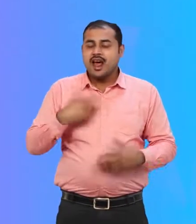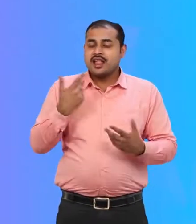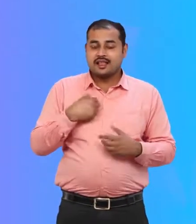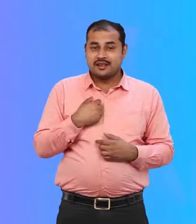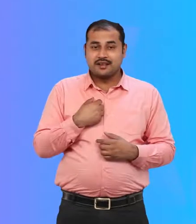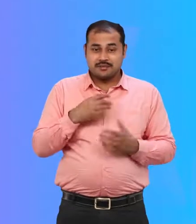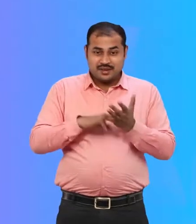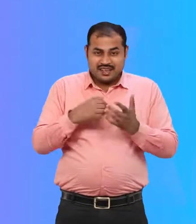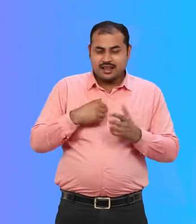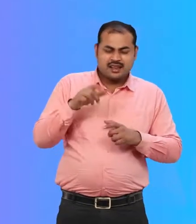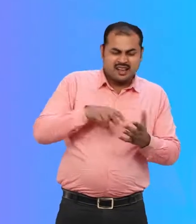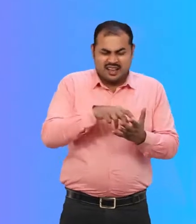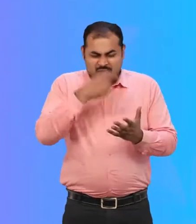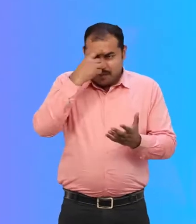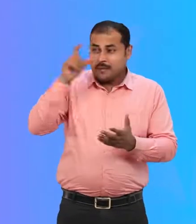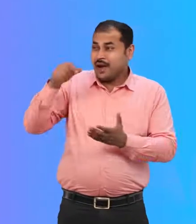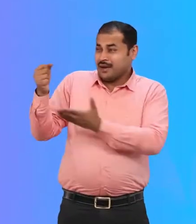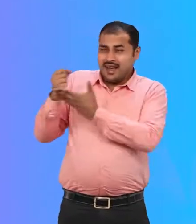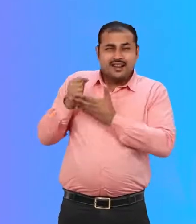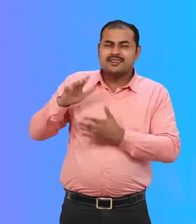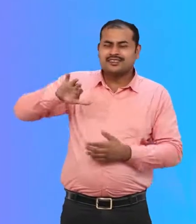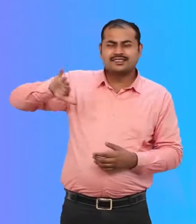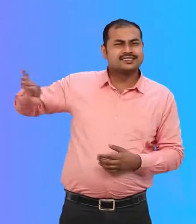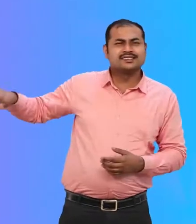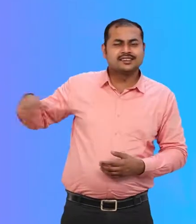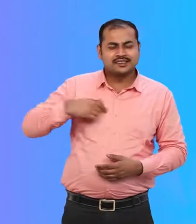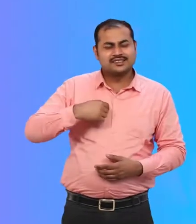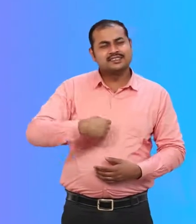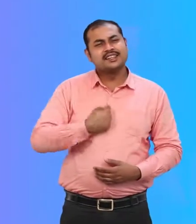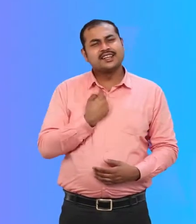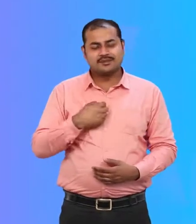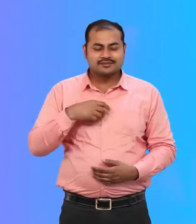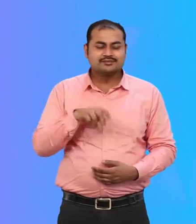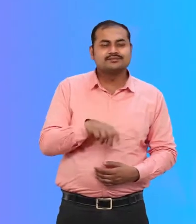है और मैं बिना किसी की मदद यहां तक आ गई थी